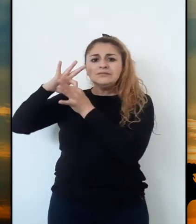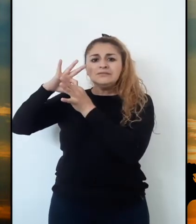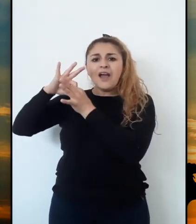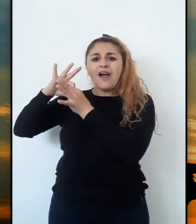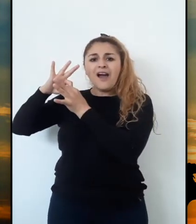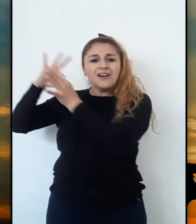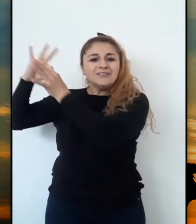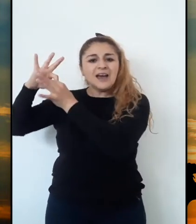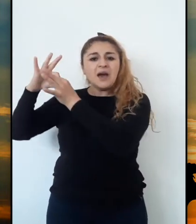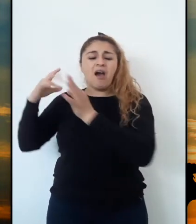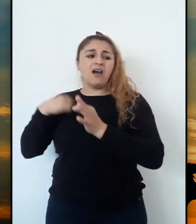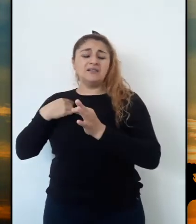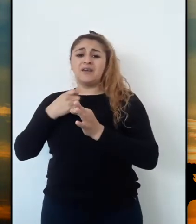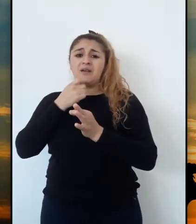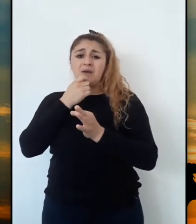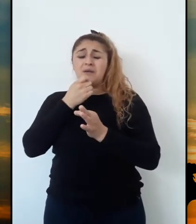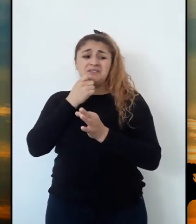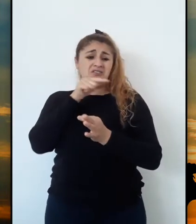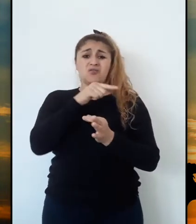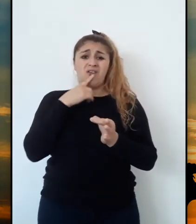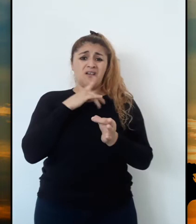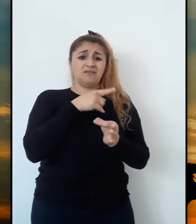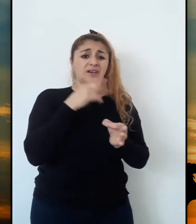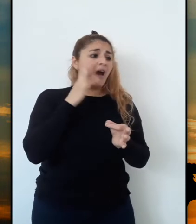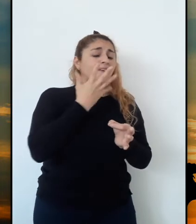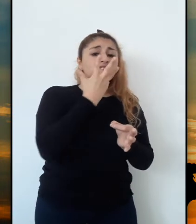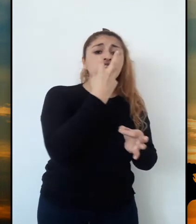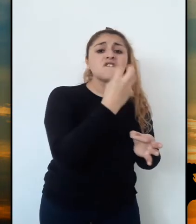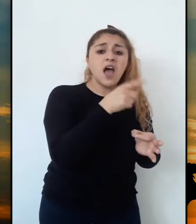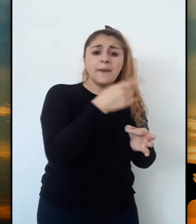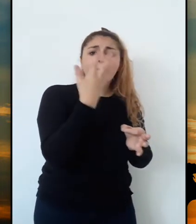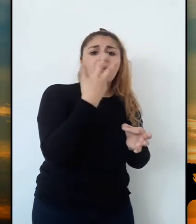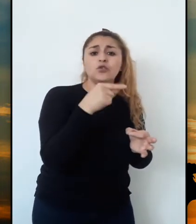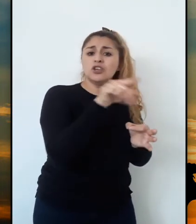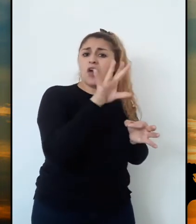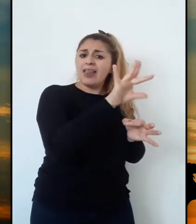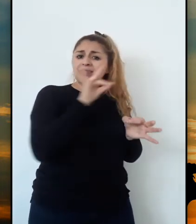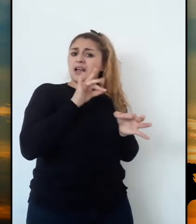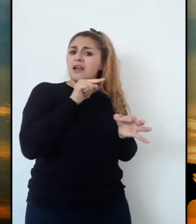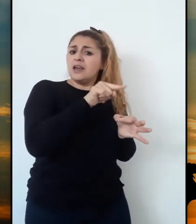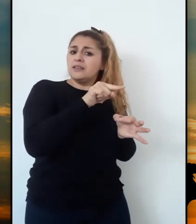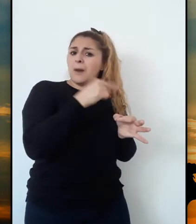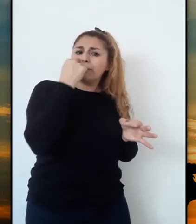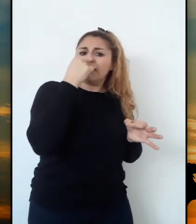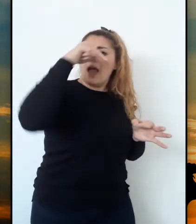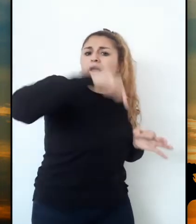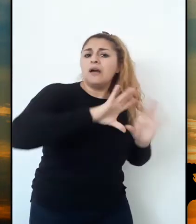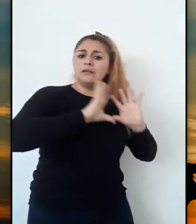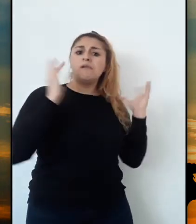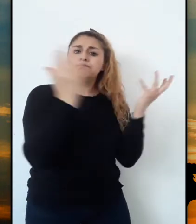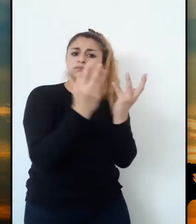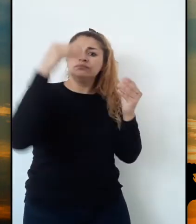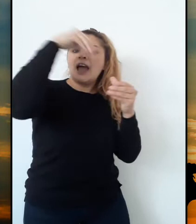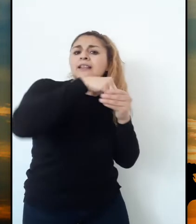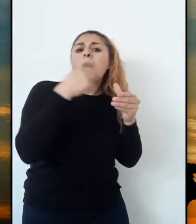deleites temporales del pecado. Je vous pose la question. Y les pregunto. Moïse a-t-il fait le bon